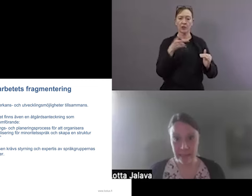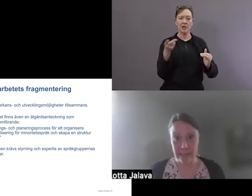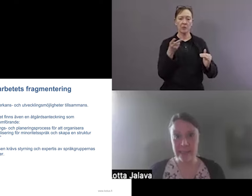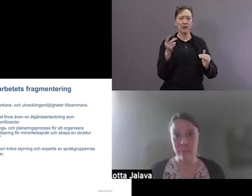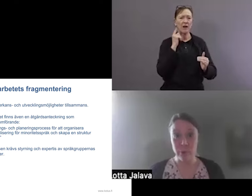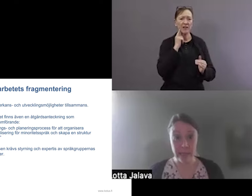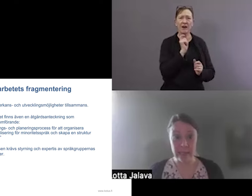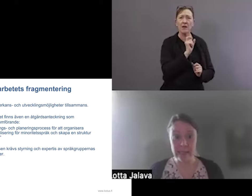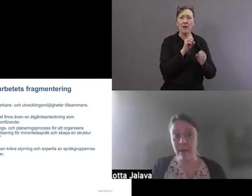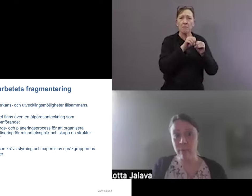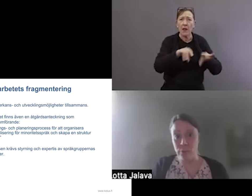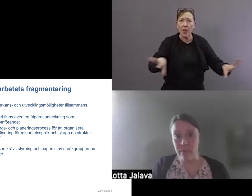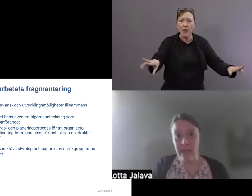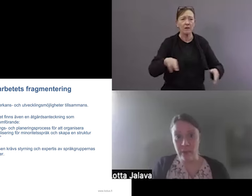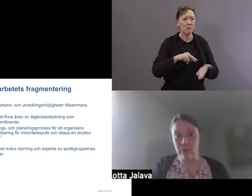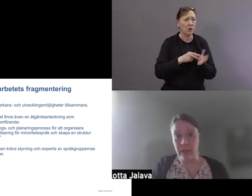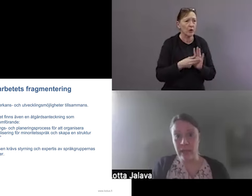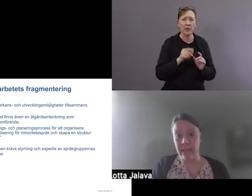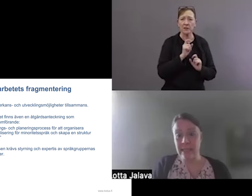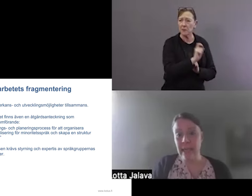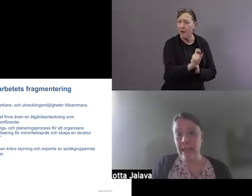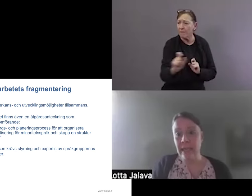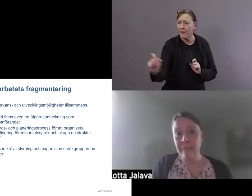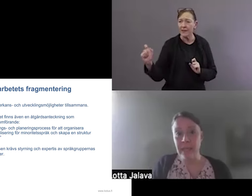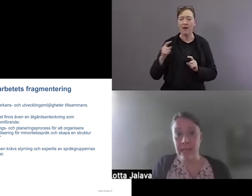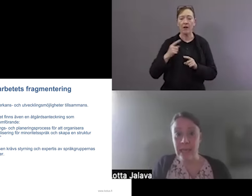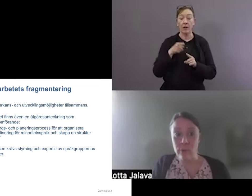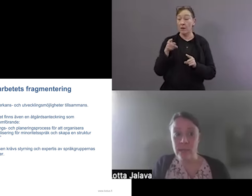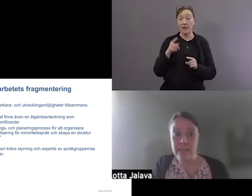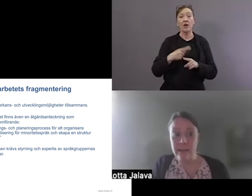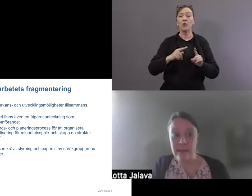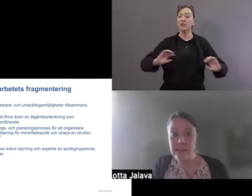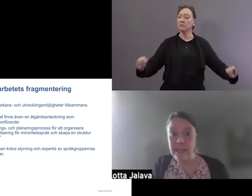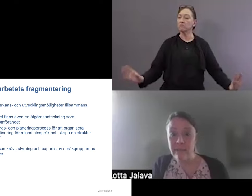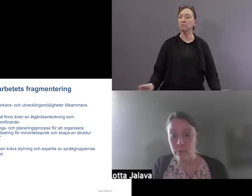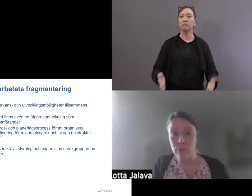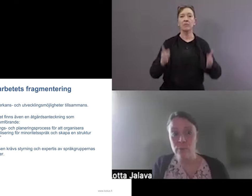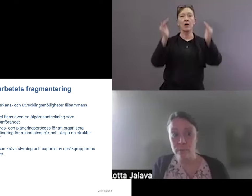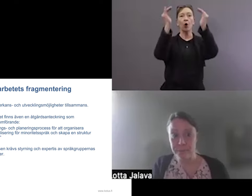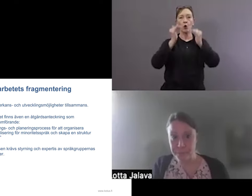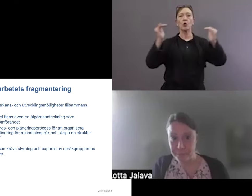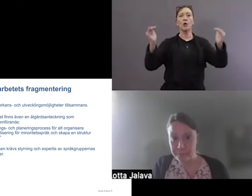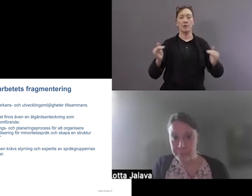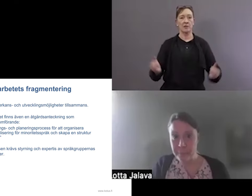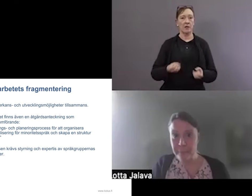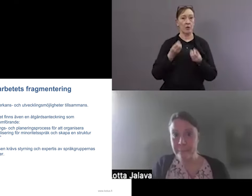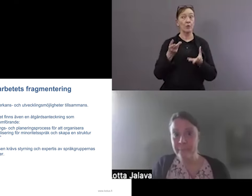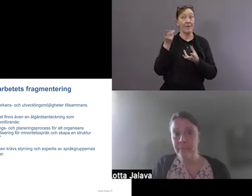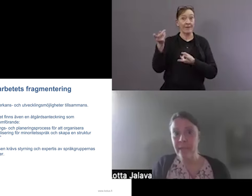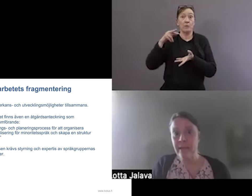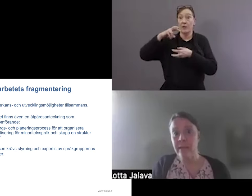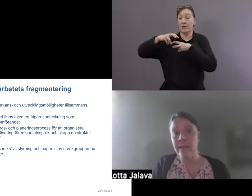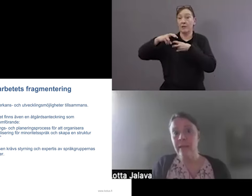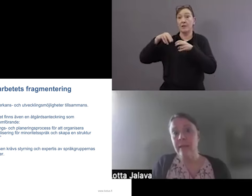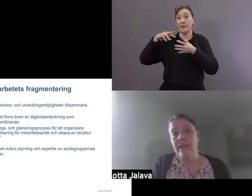pienissä pätkissä ja projekteissa, vaan pysyvää, niin on hirveän keskeinen ja tärkeä yhdessä tarkasteltava kysymys.